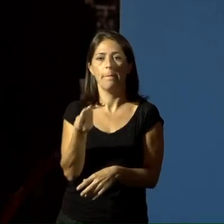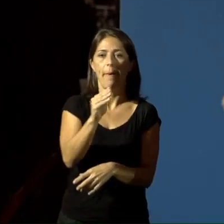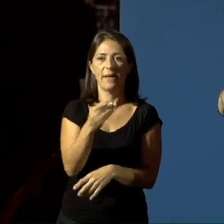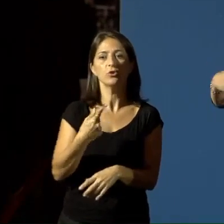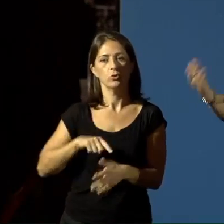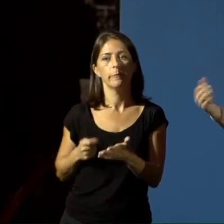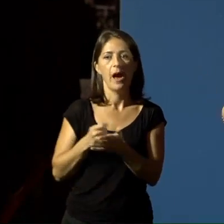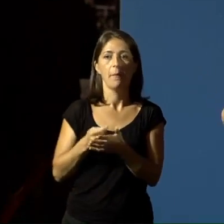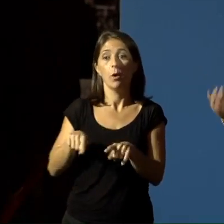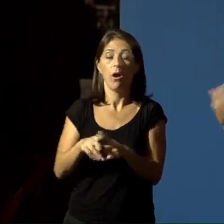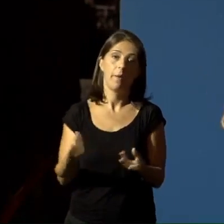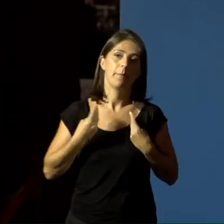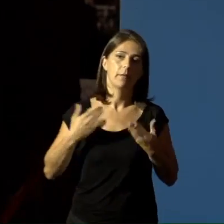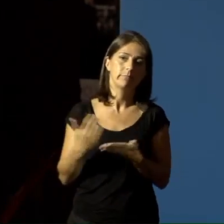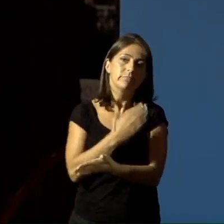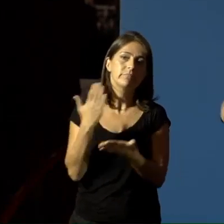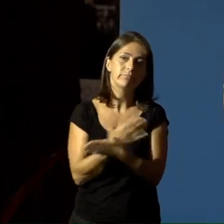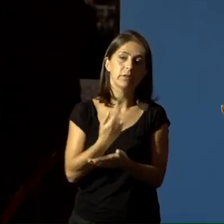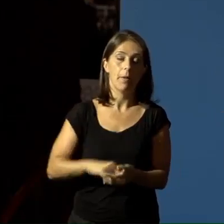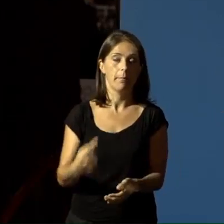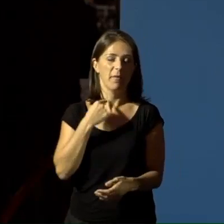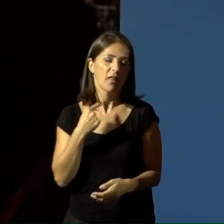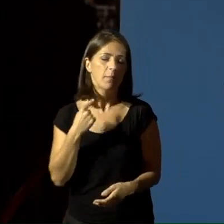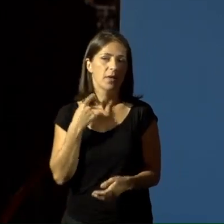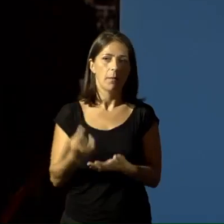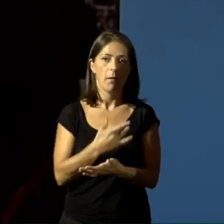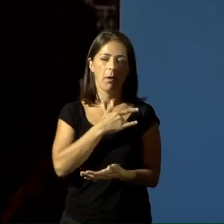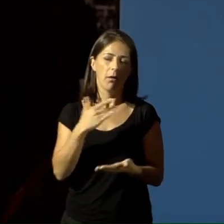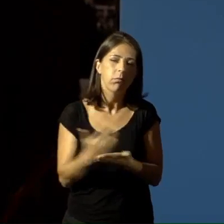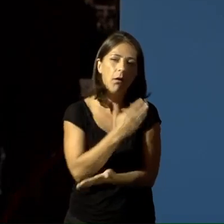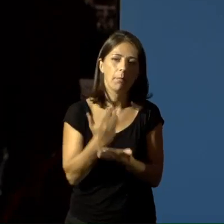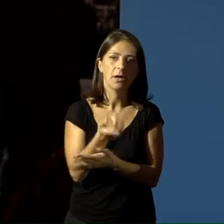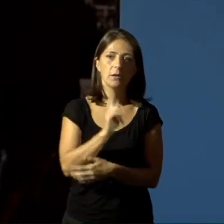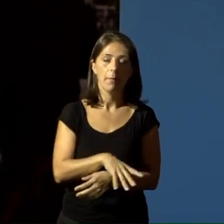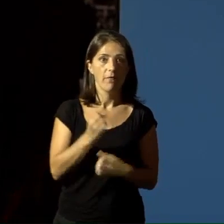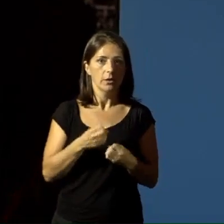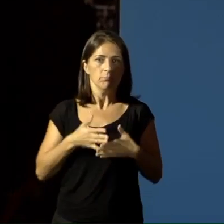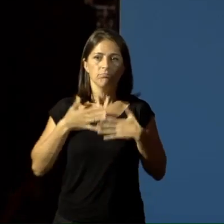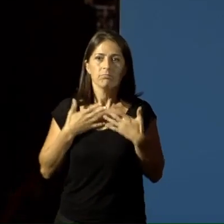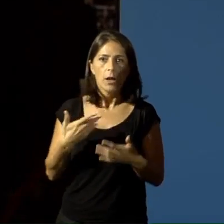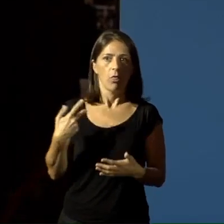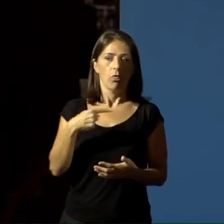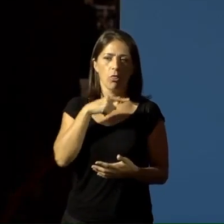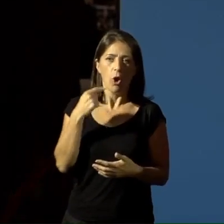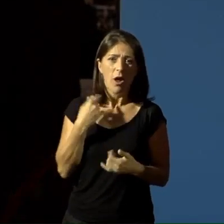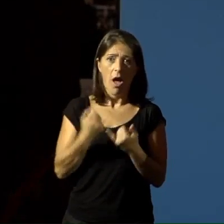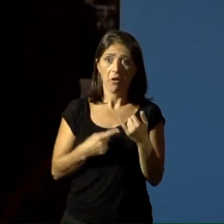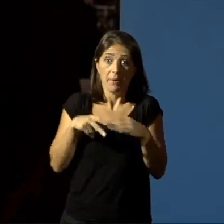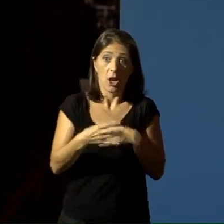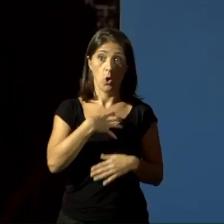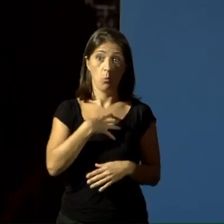A vidiña que pasa, as perdas irreparables, o amor que pasa, as dores da paixón son inevitables, pero o IDE